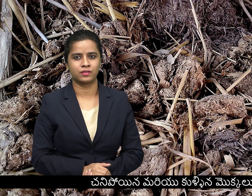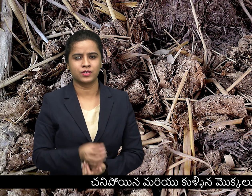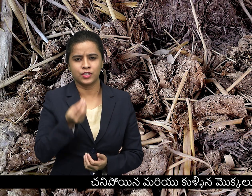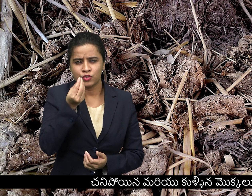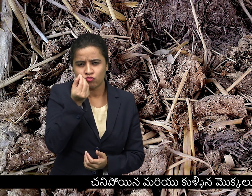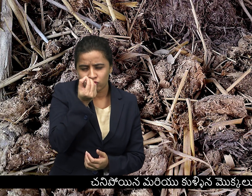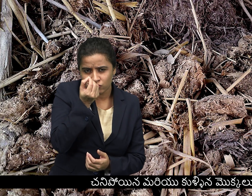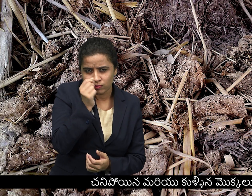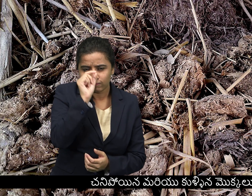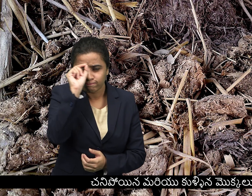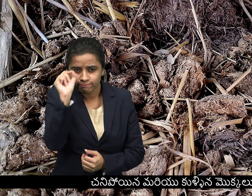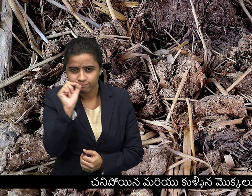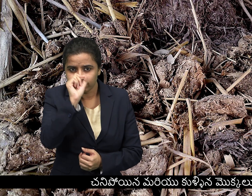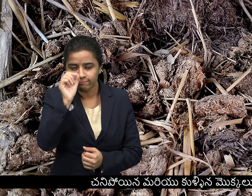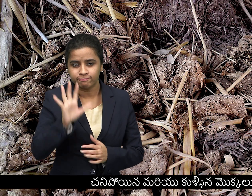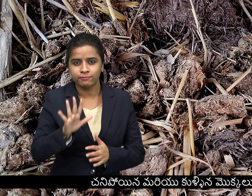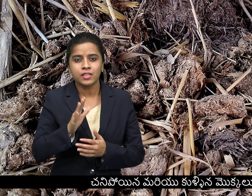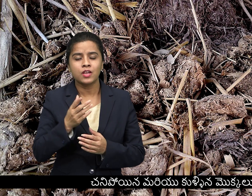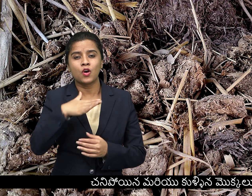చనిపోయిన మరియు కుళ్ళిన మొక్కలు